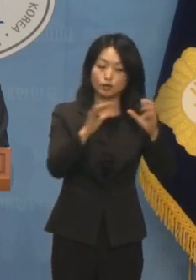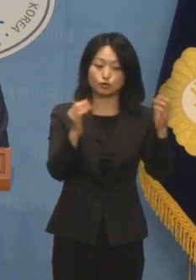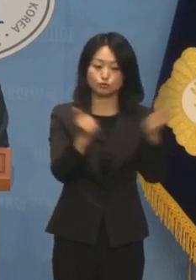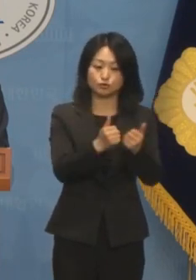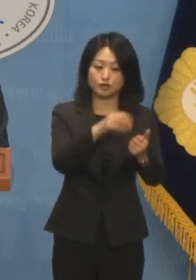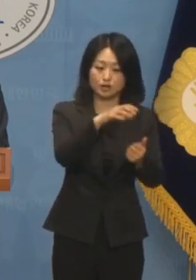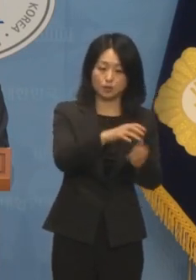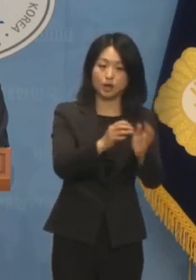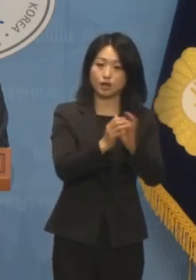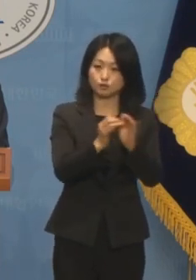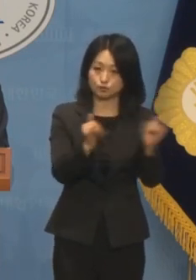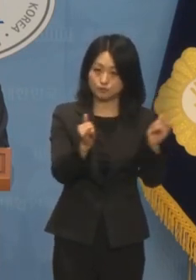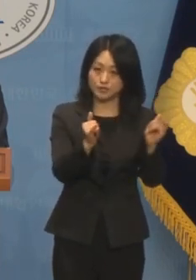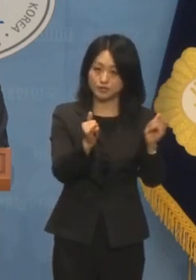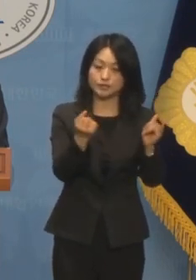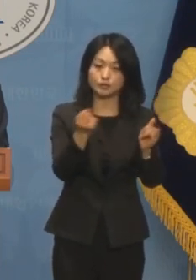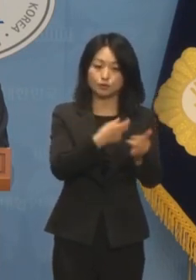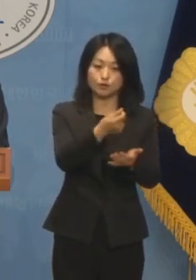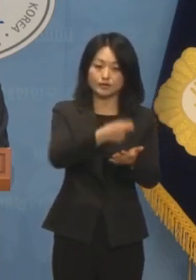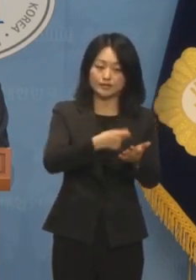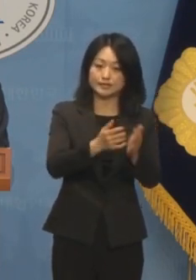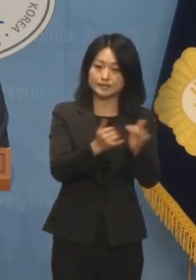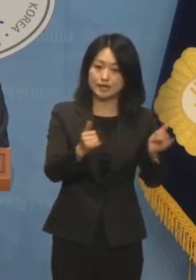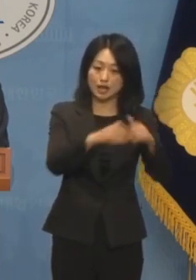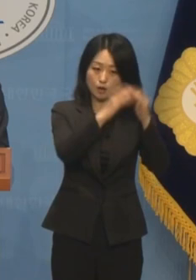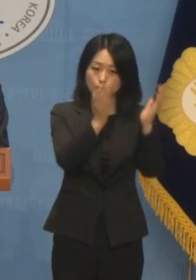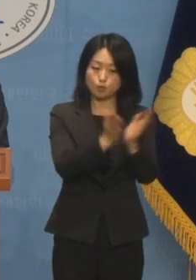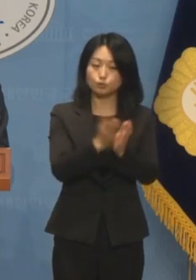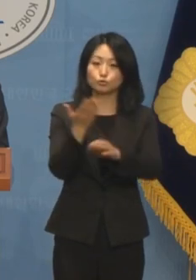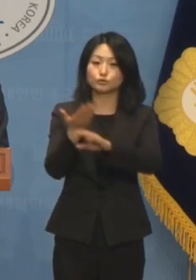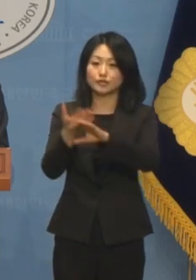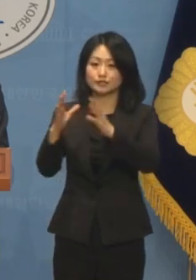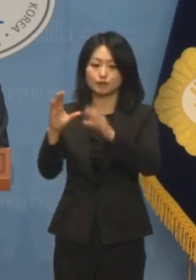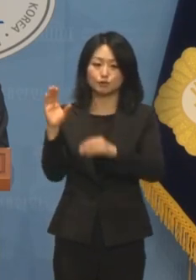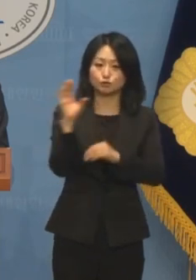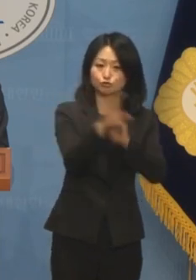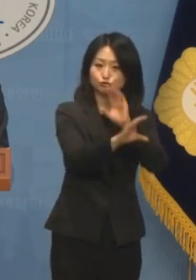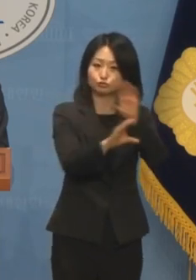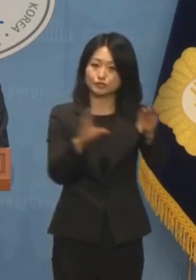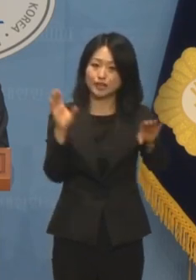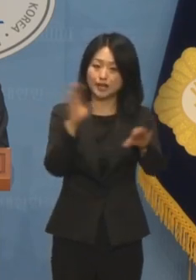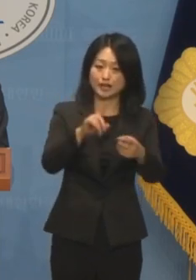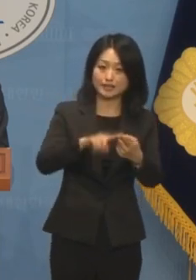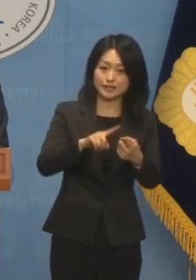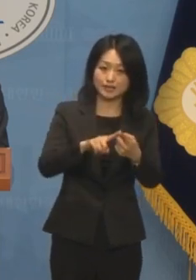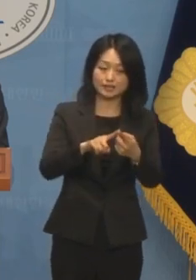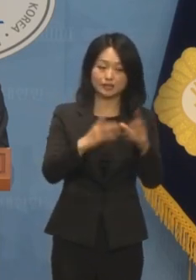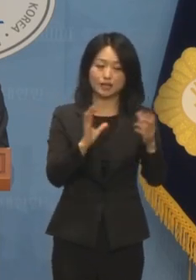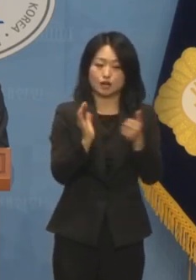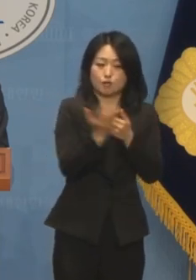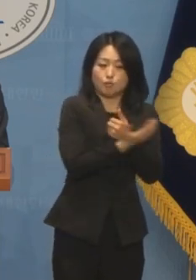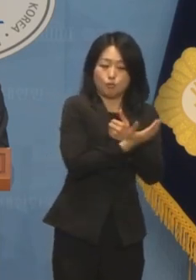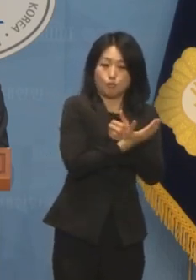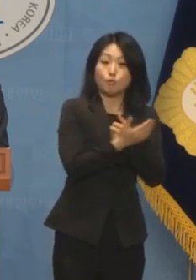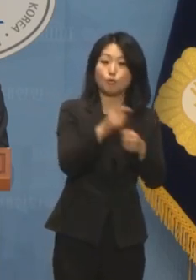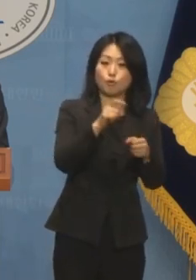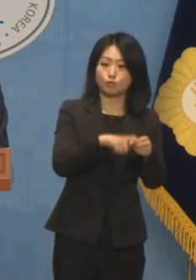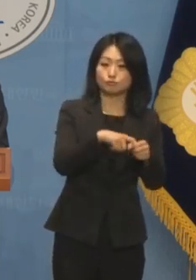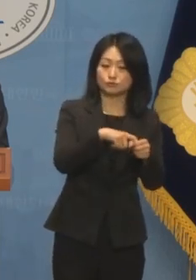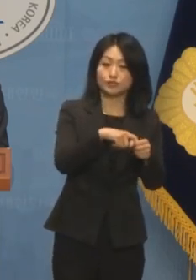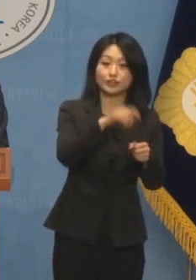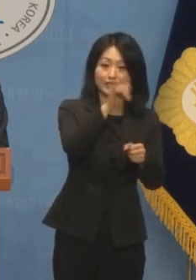국회와 국민, 언론 매체들이 모두 외국 자본에 대해 지나치게 국수주의적인 것은 문제가